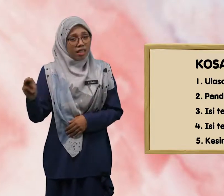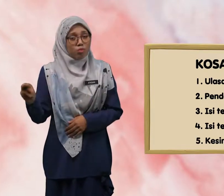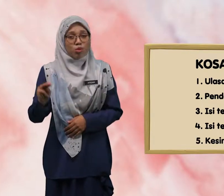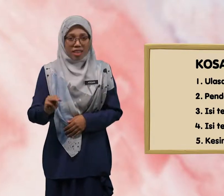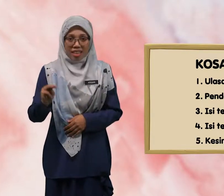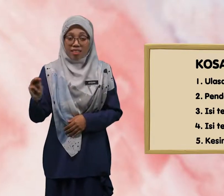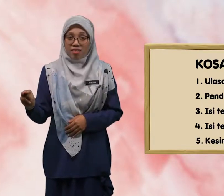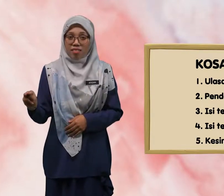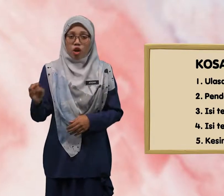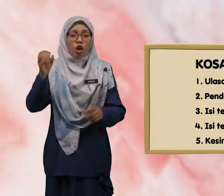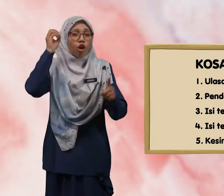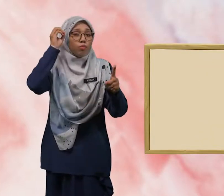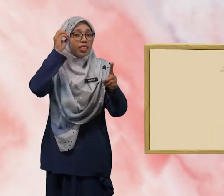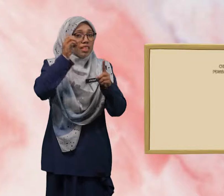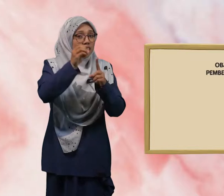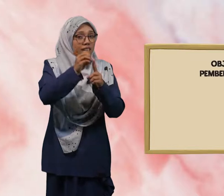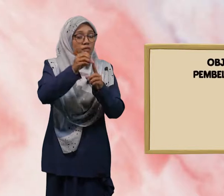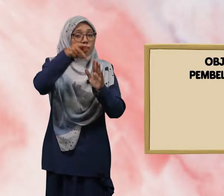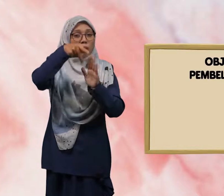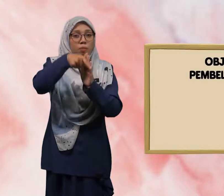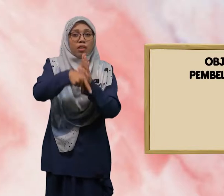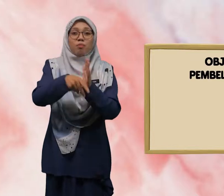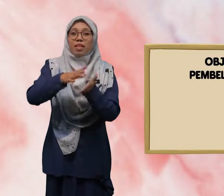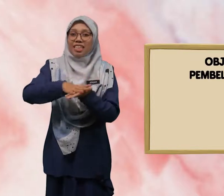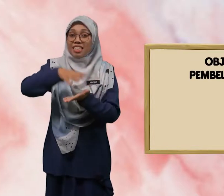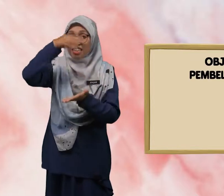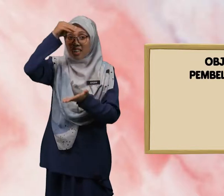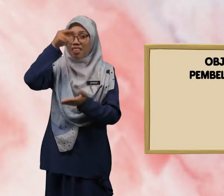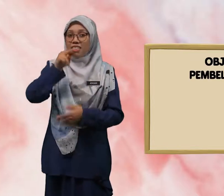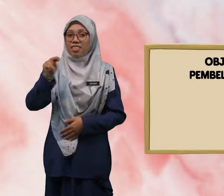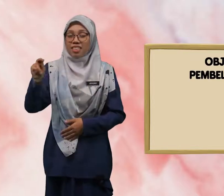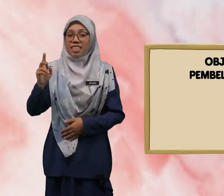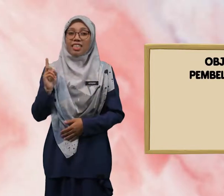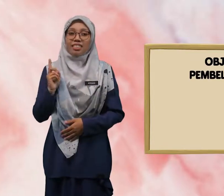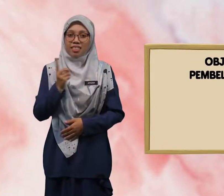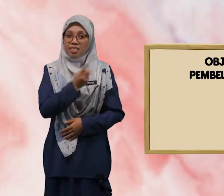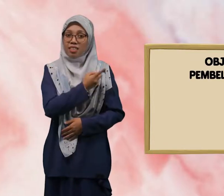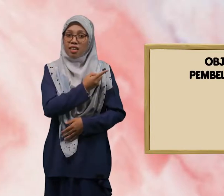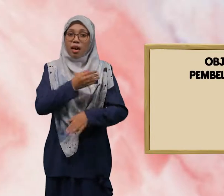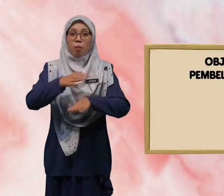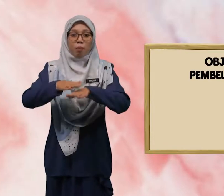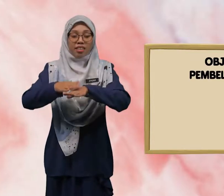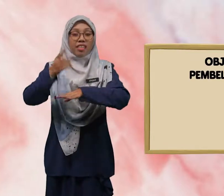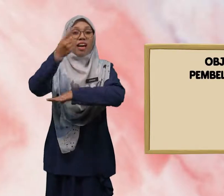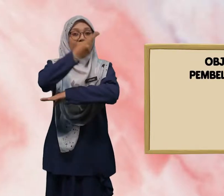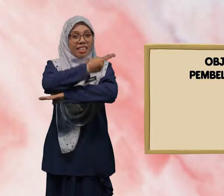murid-murid objektif pembelajaran kita pada hari